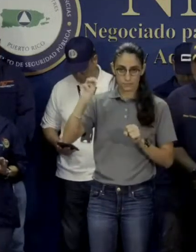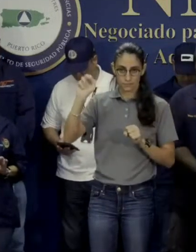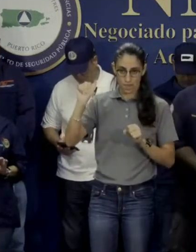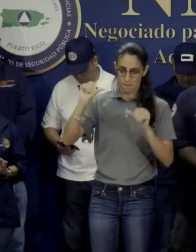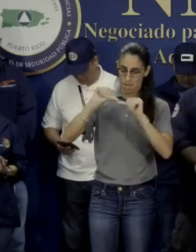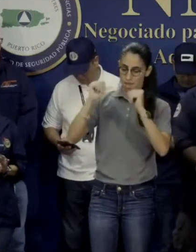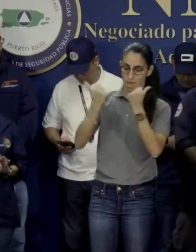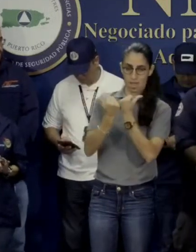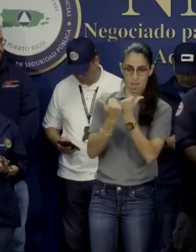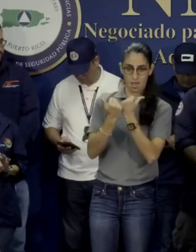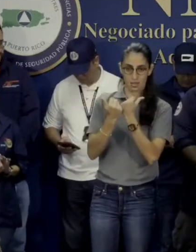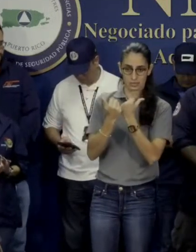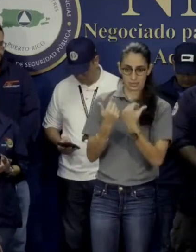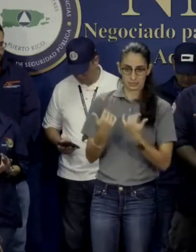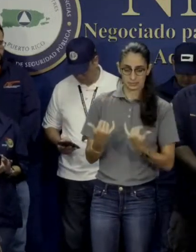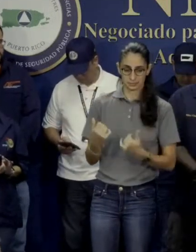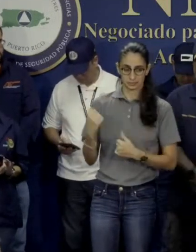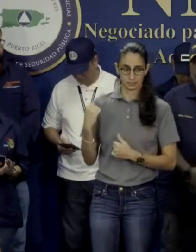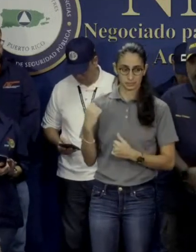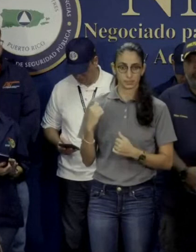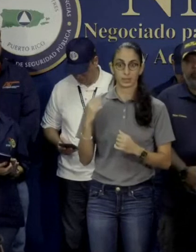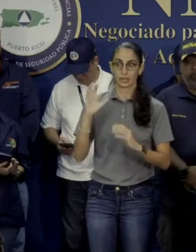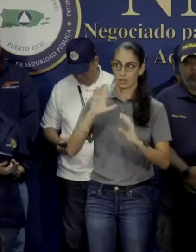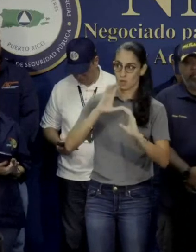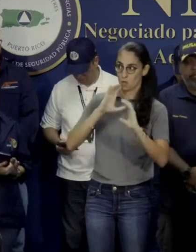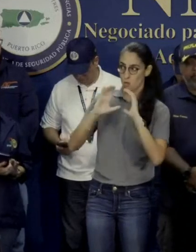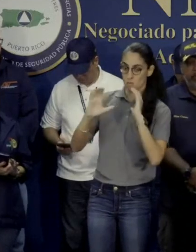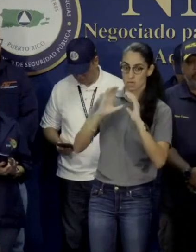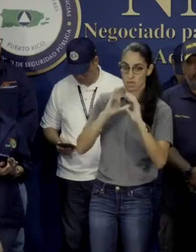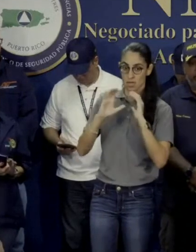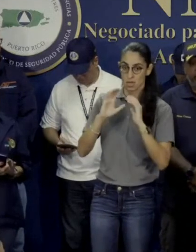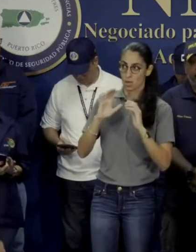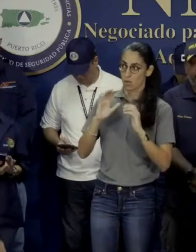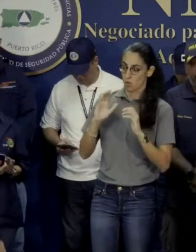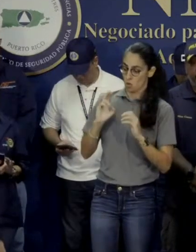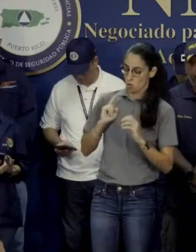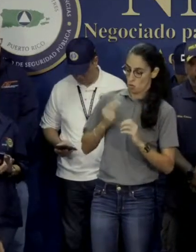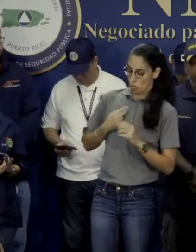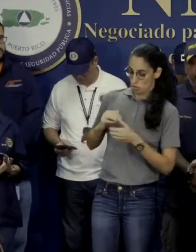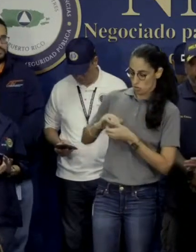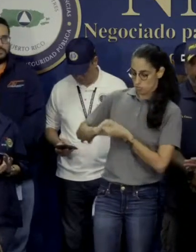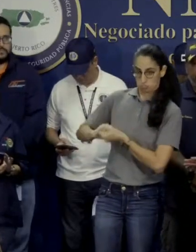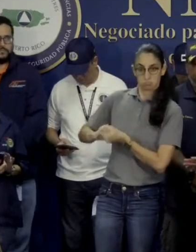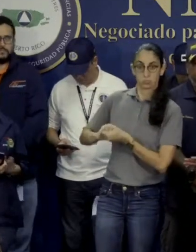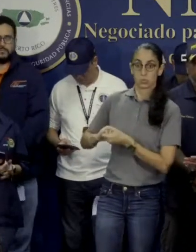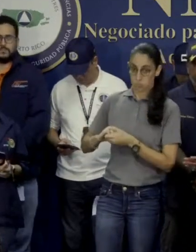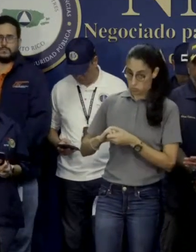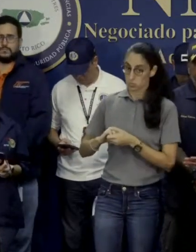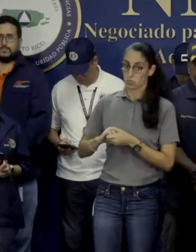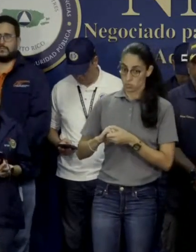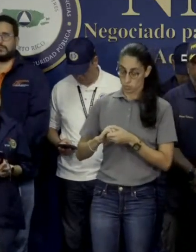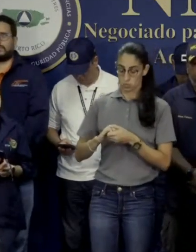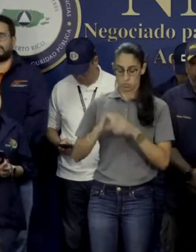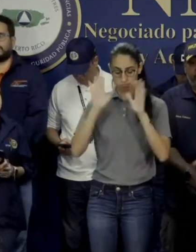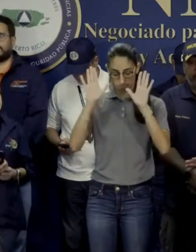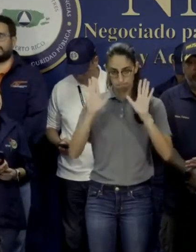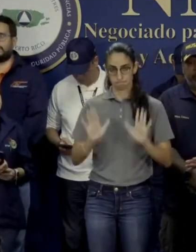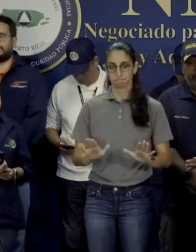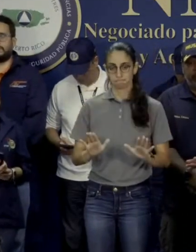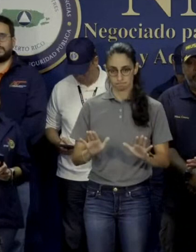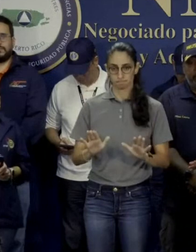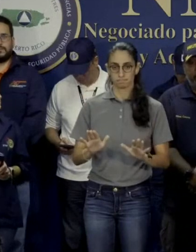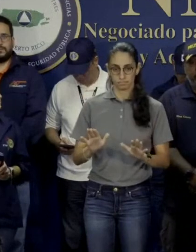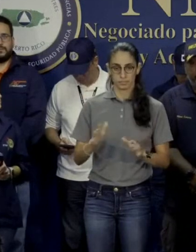la agencia llamada a actuar. Y la comunicación nuestra y el trabajo en equipo con FEMA es ejemplar. Lo había dicho